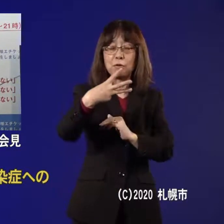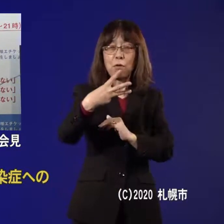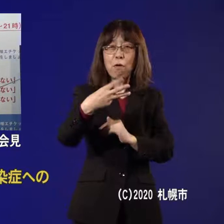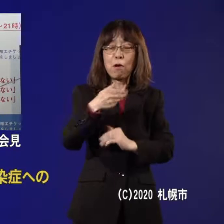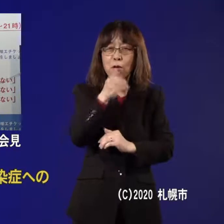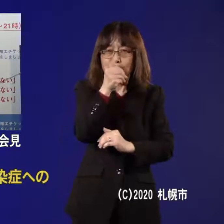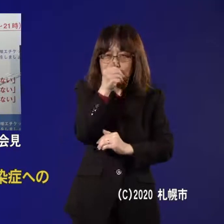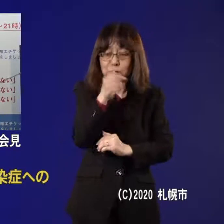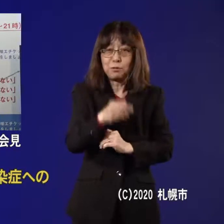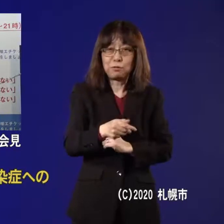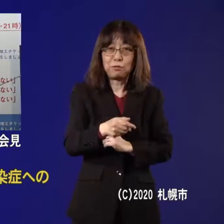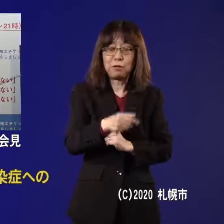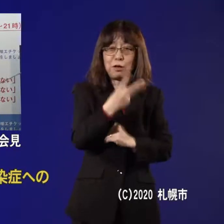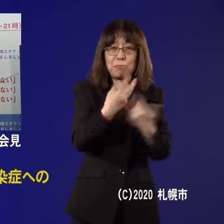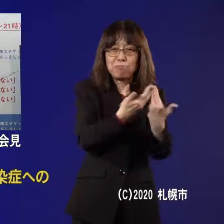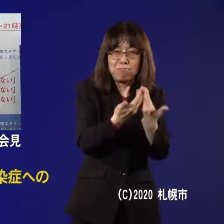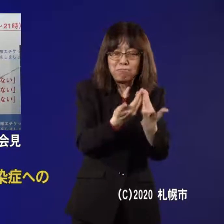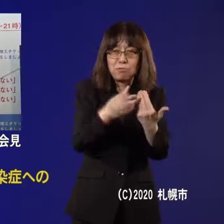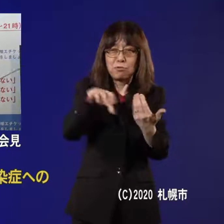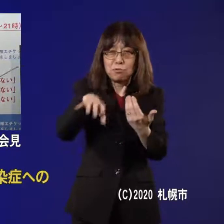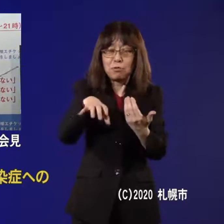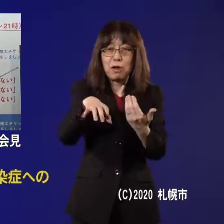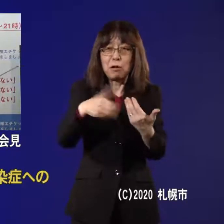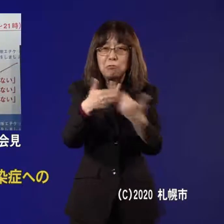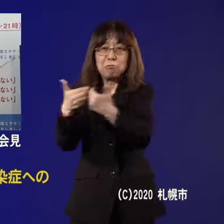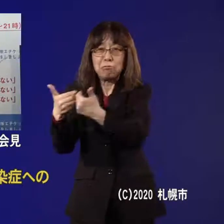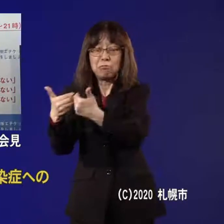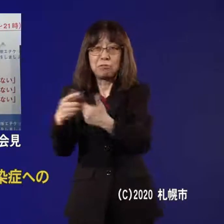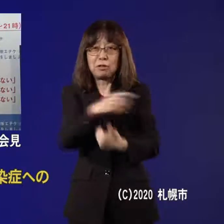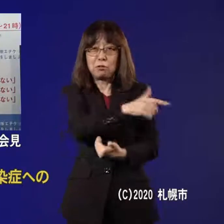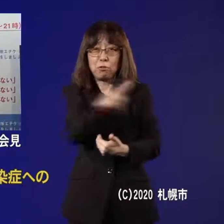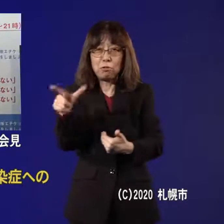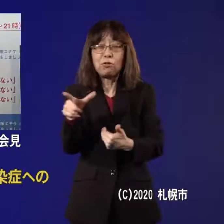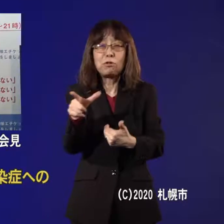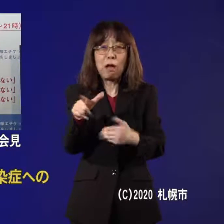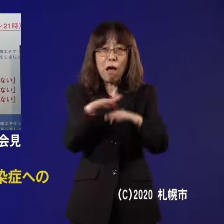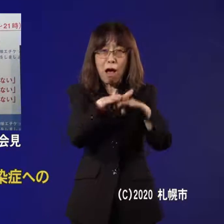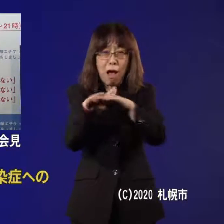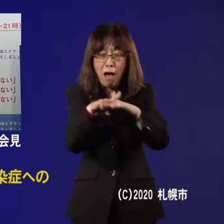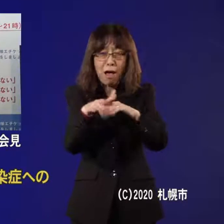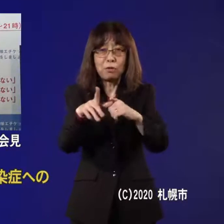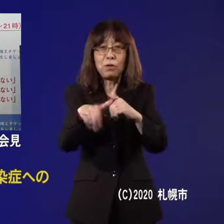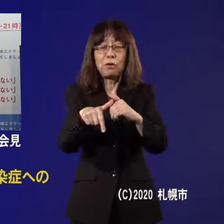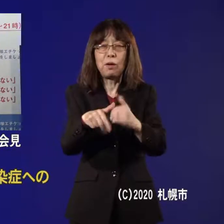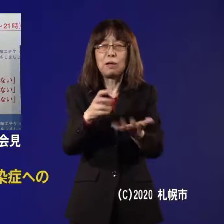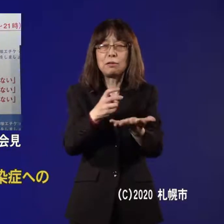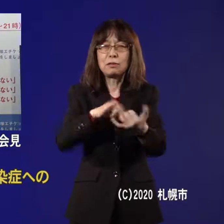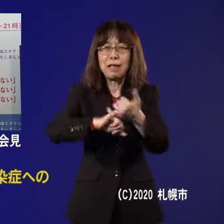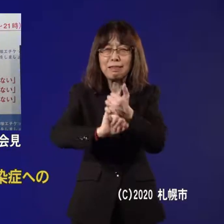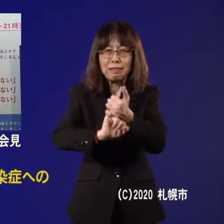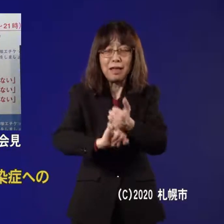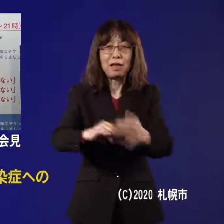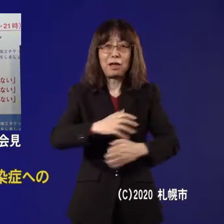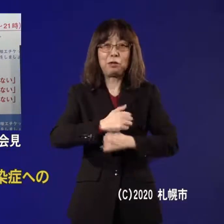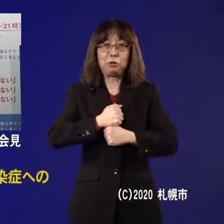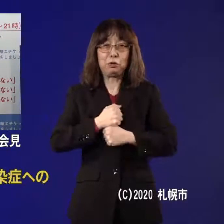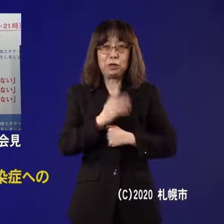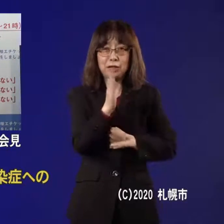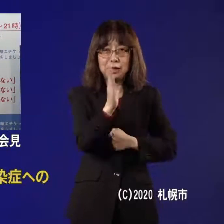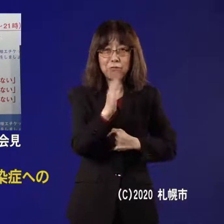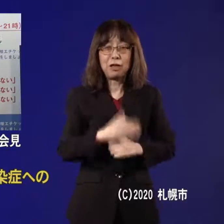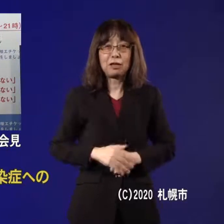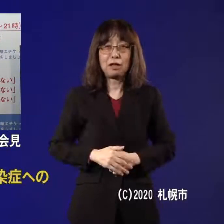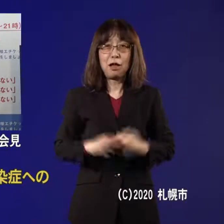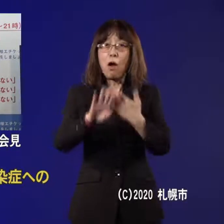密閉空間、密集、密接、この条件が重なるところはもうこれは絶対注意をしていただいて、それ以外